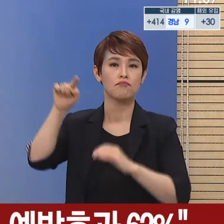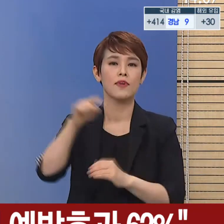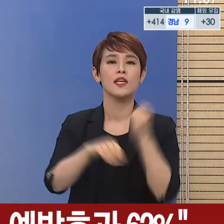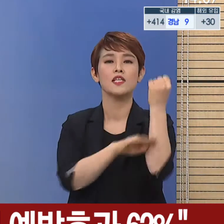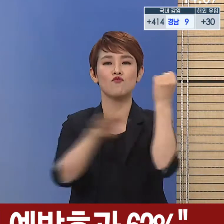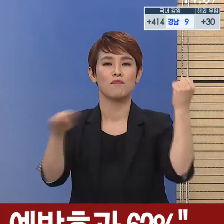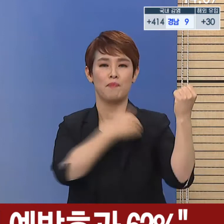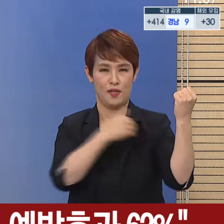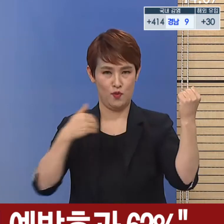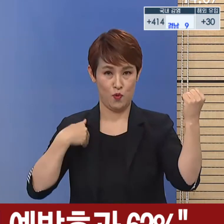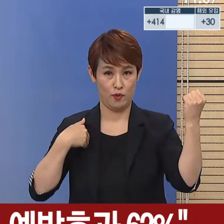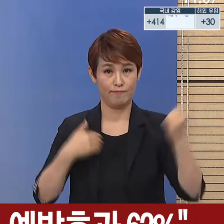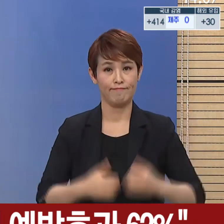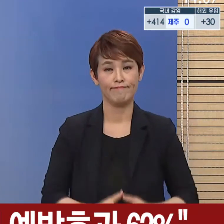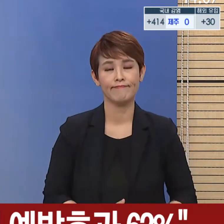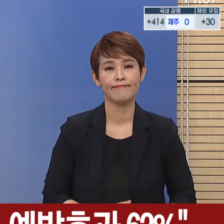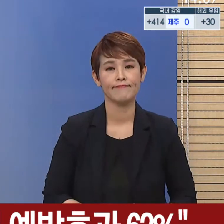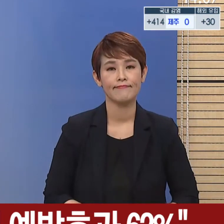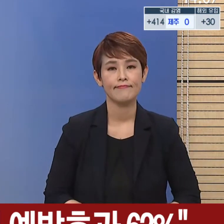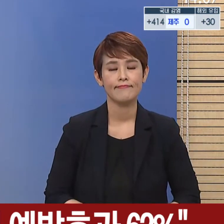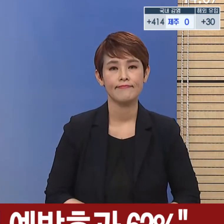만족하는 결과입니다.